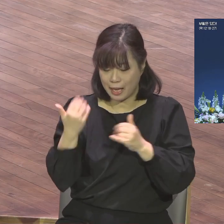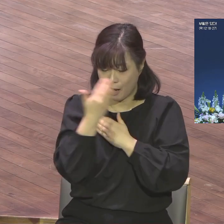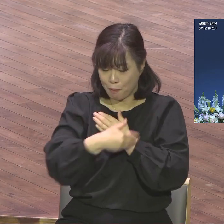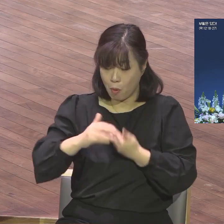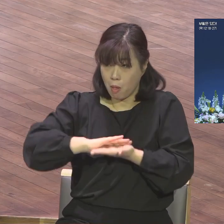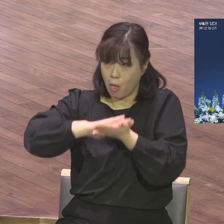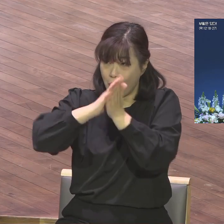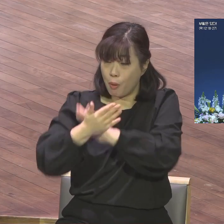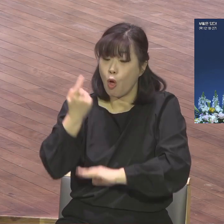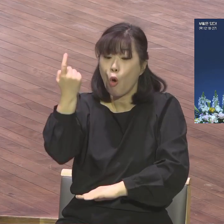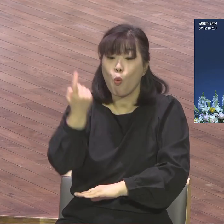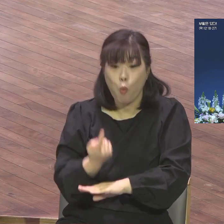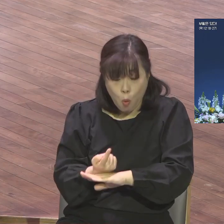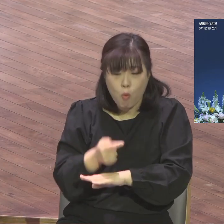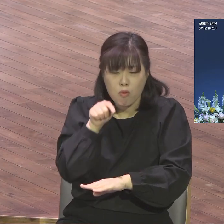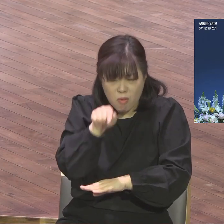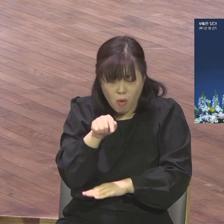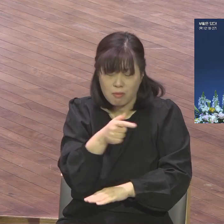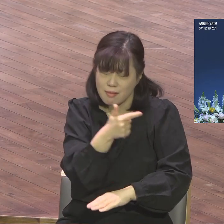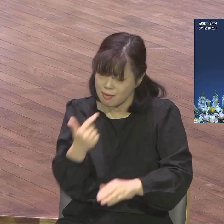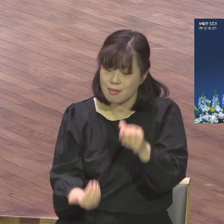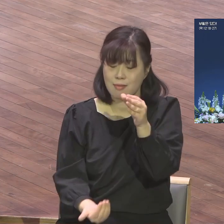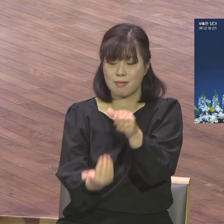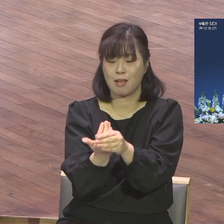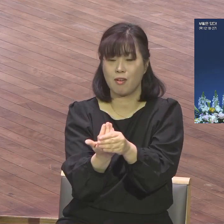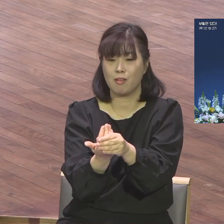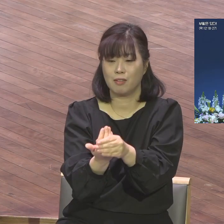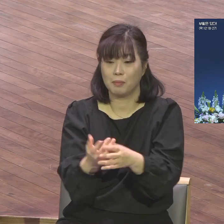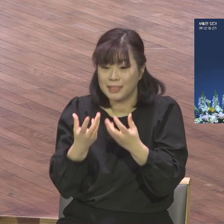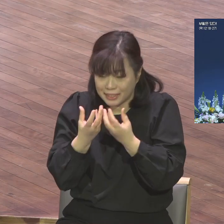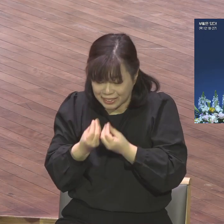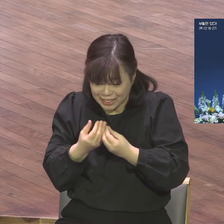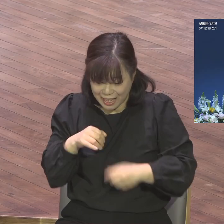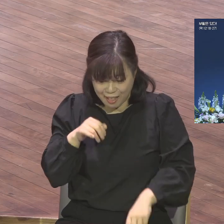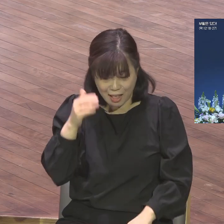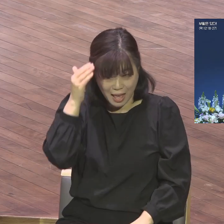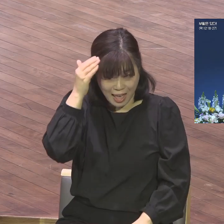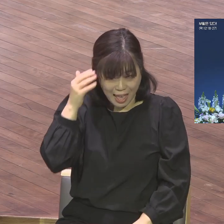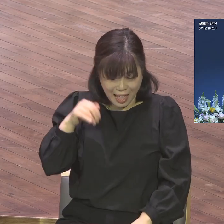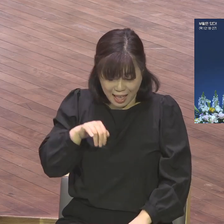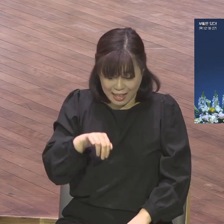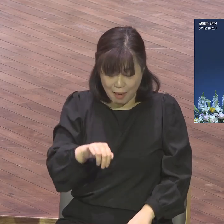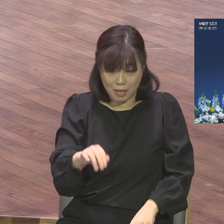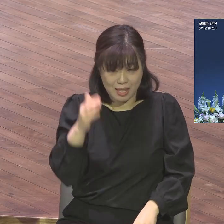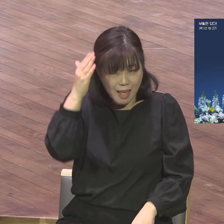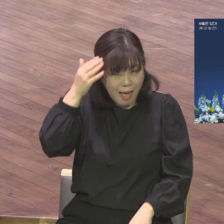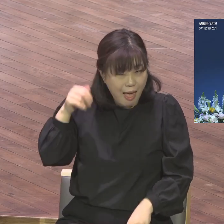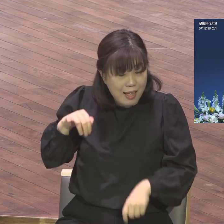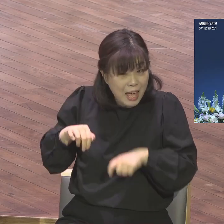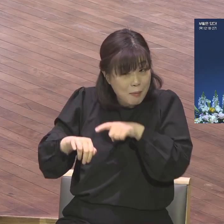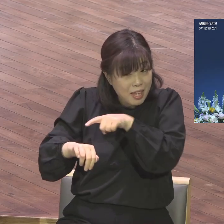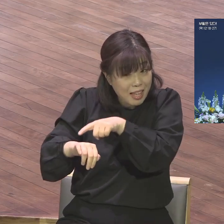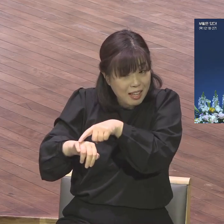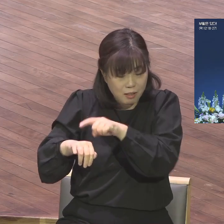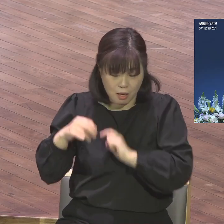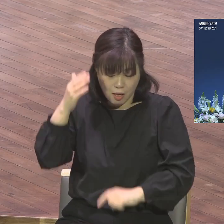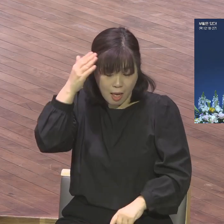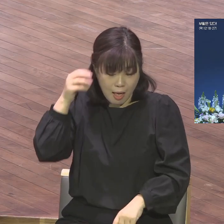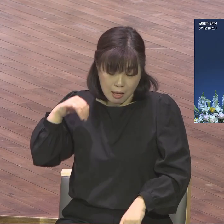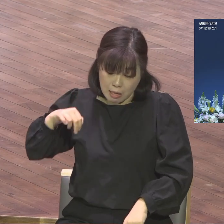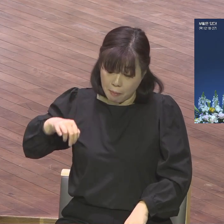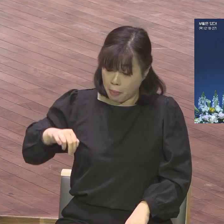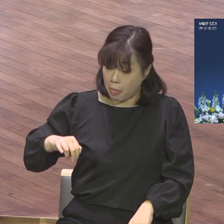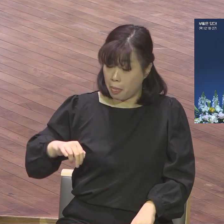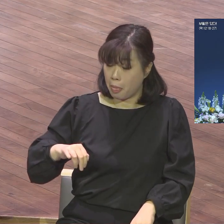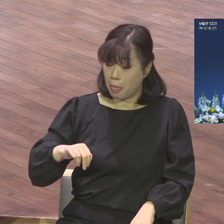마리가 있는데 지금 열심히 일하고 있는데 밖에는 지금 도자가 밀고 들어와요. 밀고 들어오고 있는데